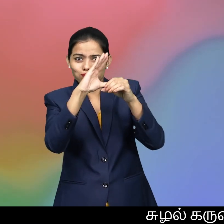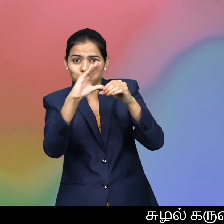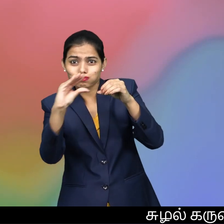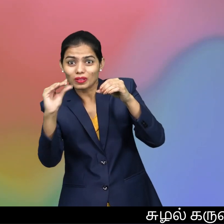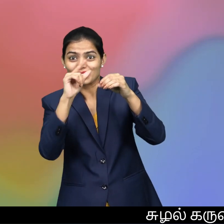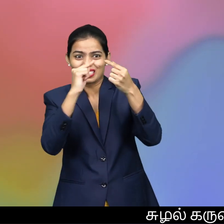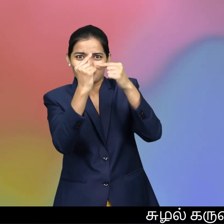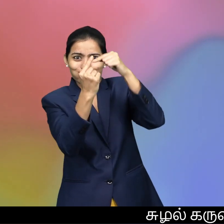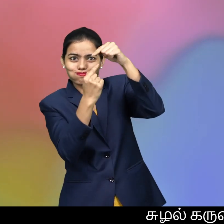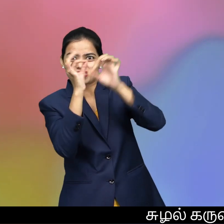உருவாகிறது.